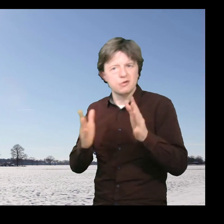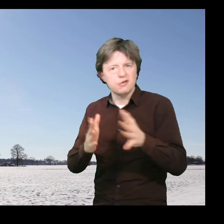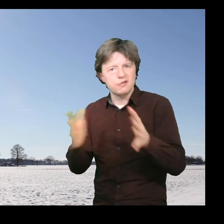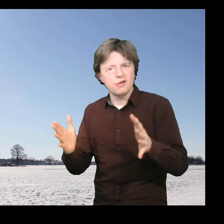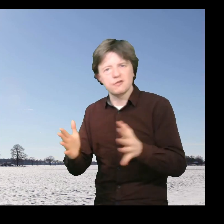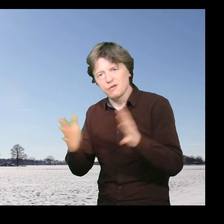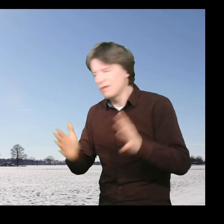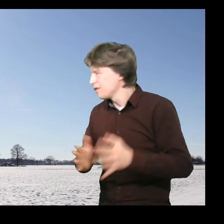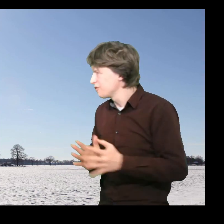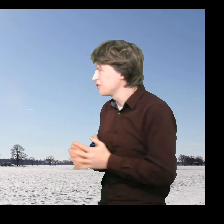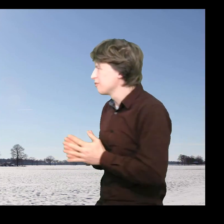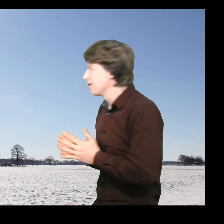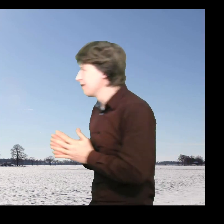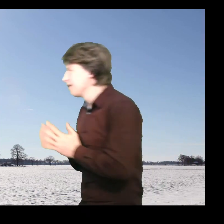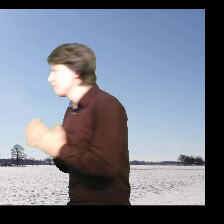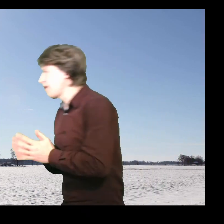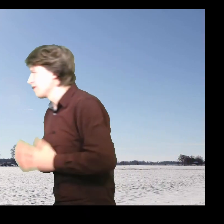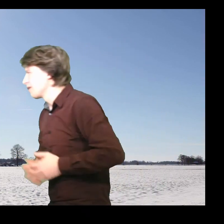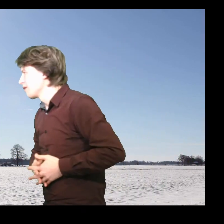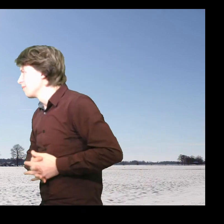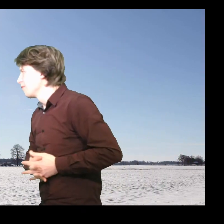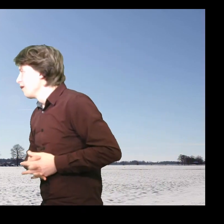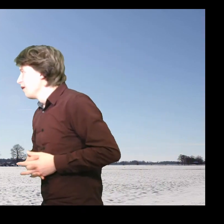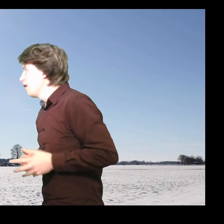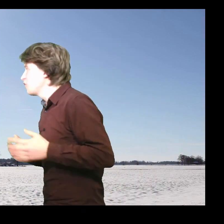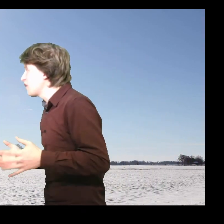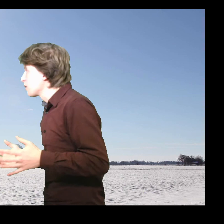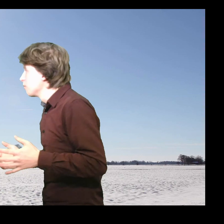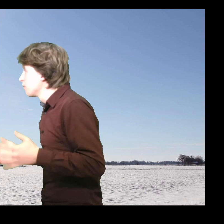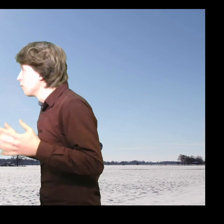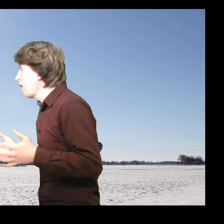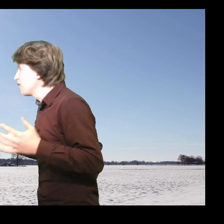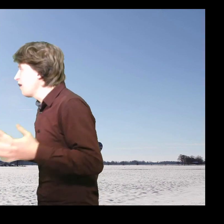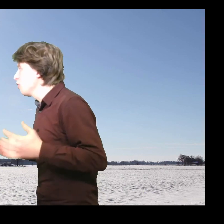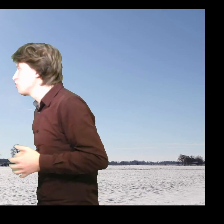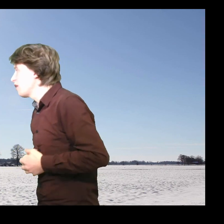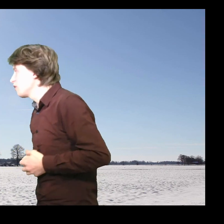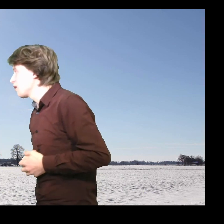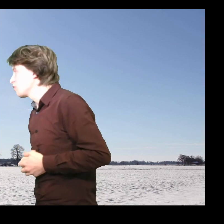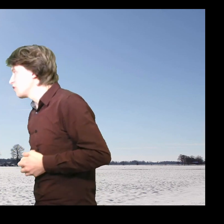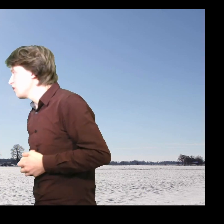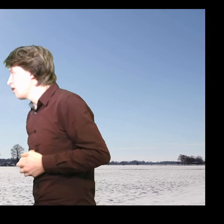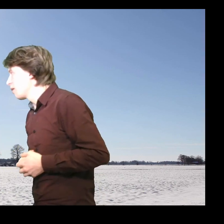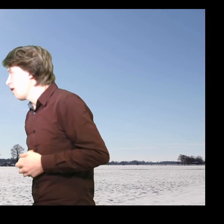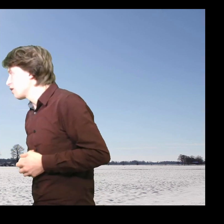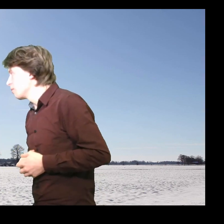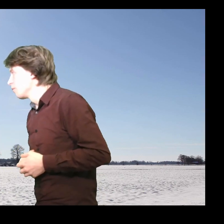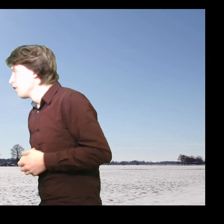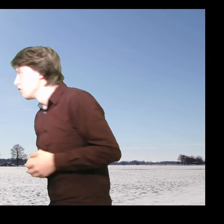is Jezus. Dan vind je hem wel. Prachtig. Verder, mag jij ook dan weer het verschil gaan maken? Doe